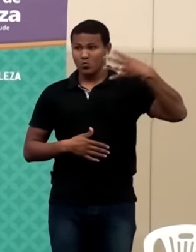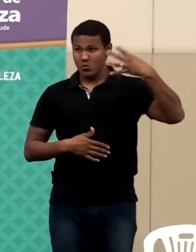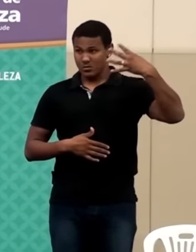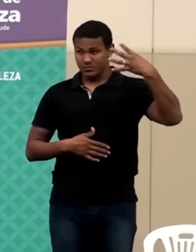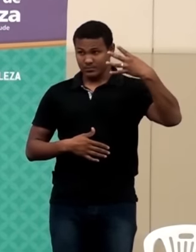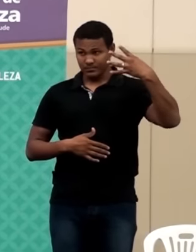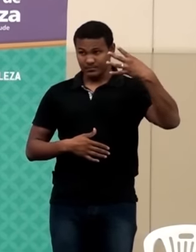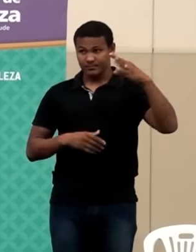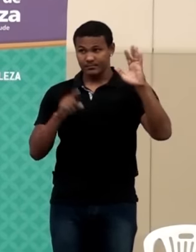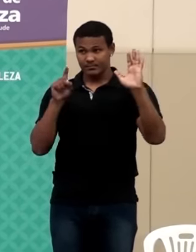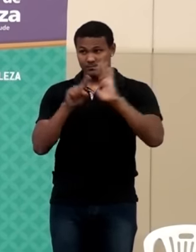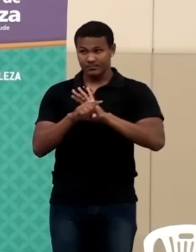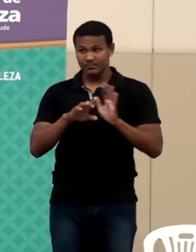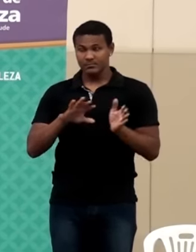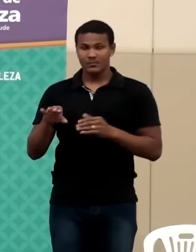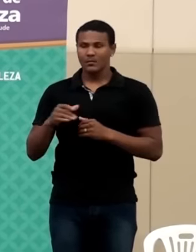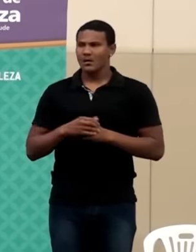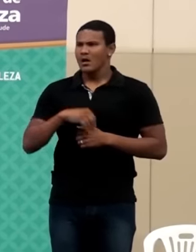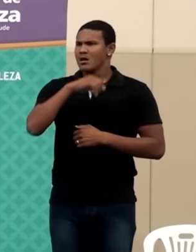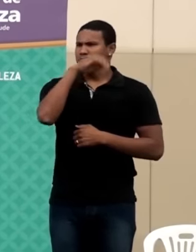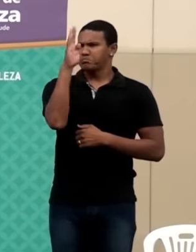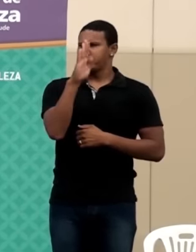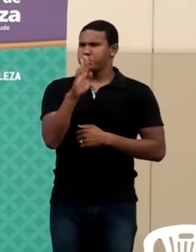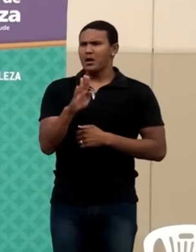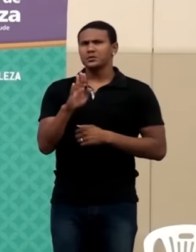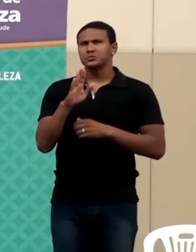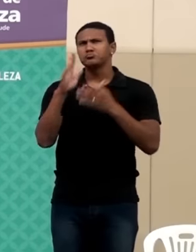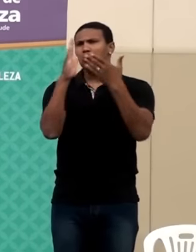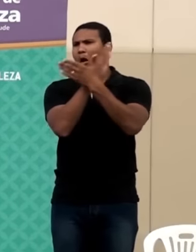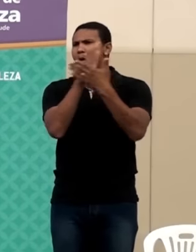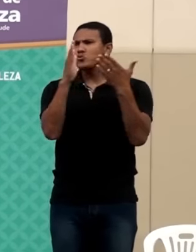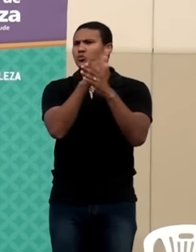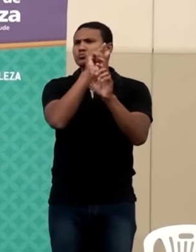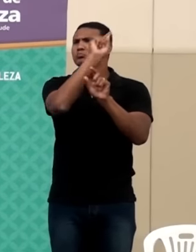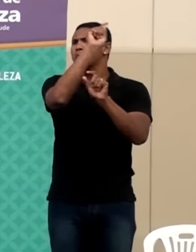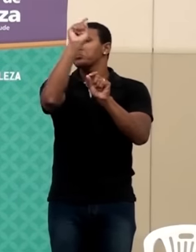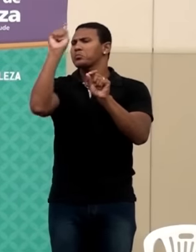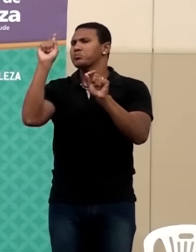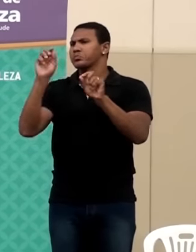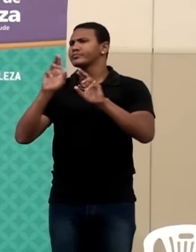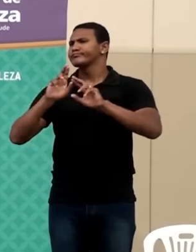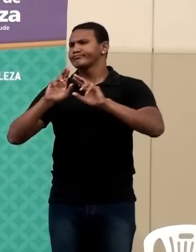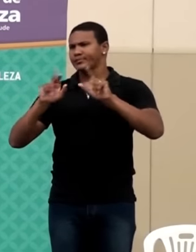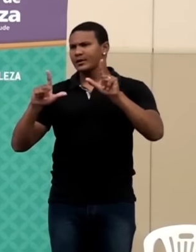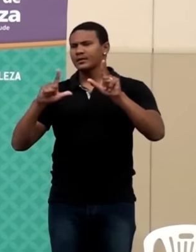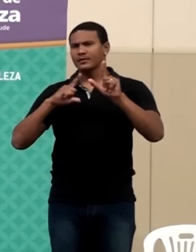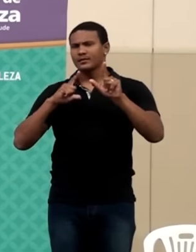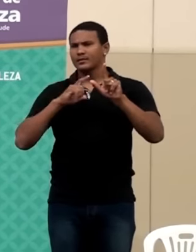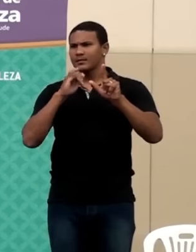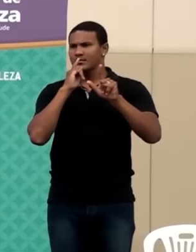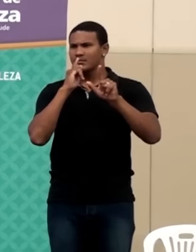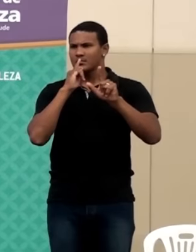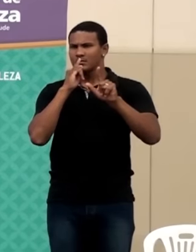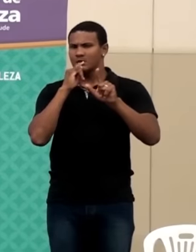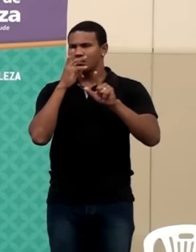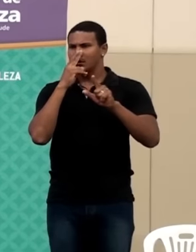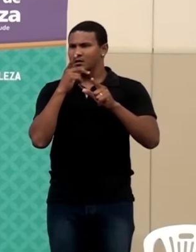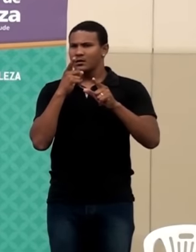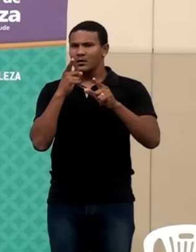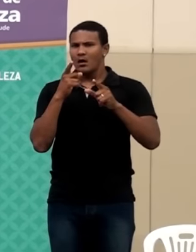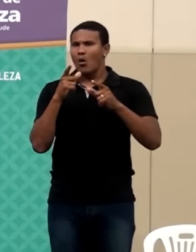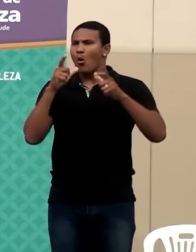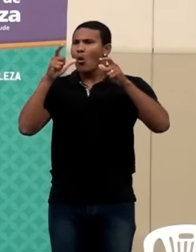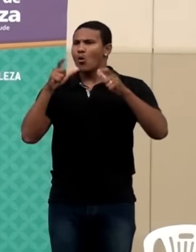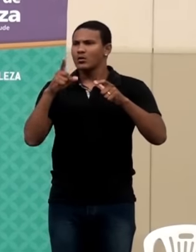raro encontrar ao mesmo tempo condições aeróbicas e anaeróbicas em partes diferentes de um